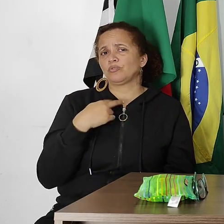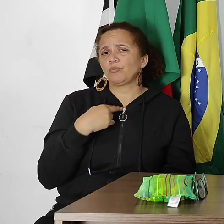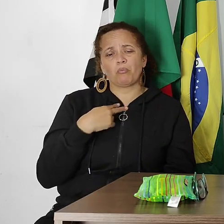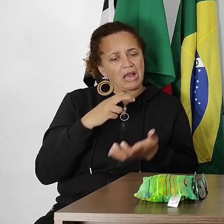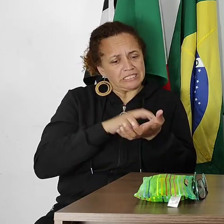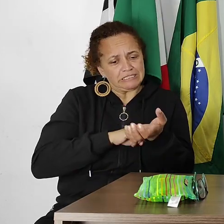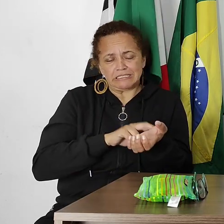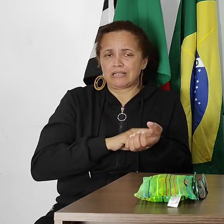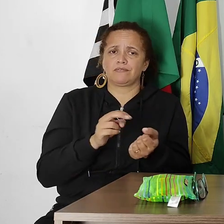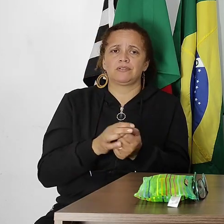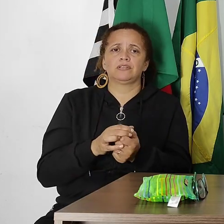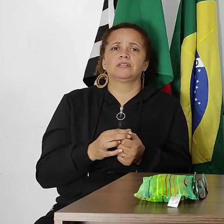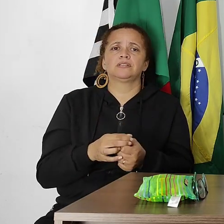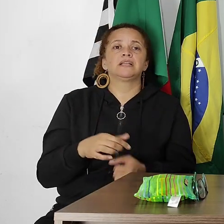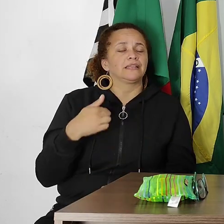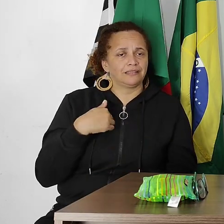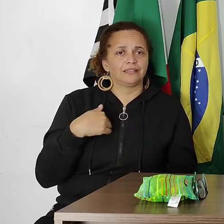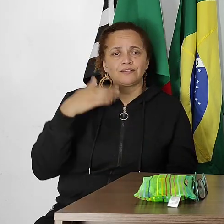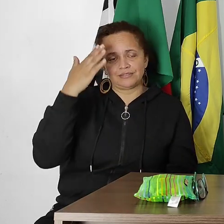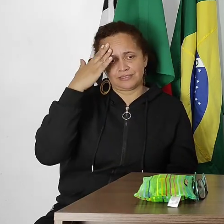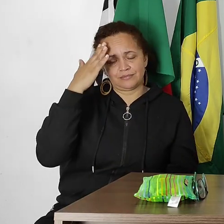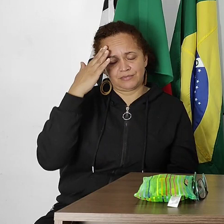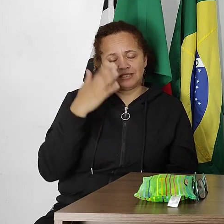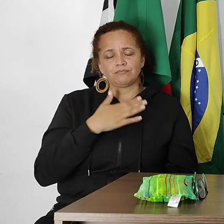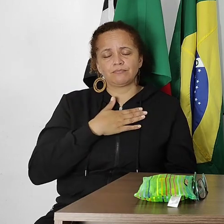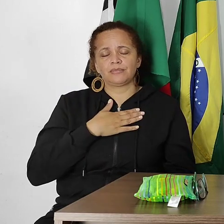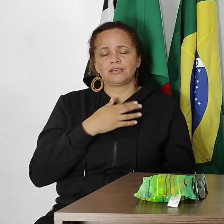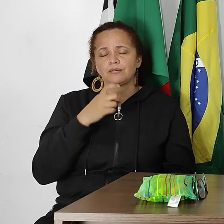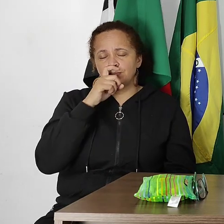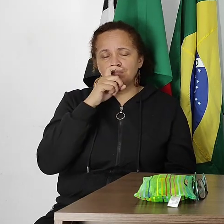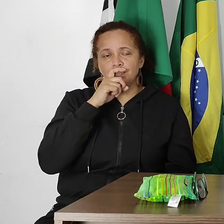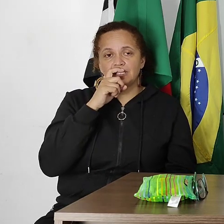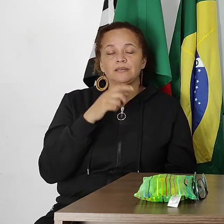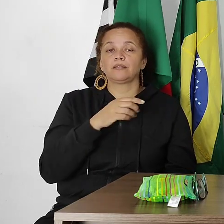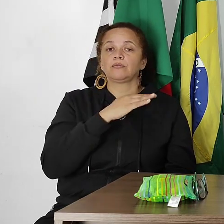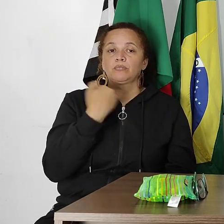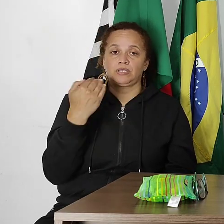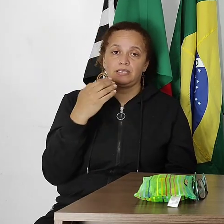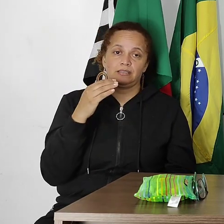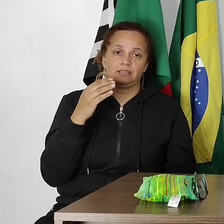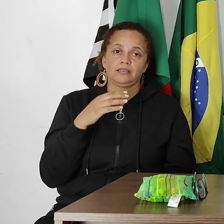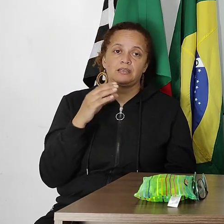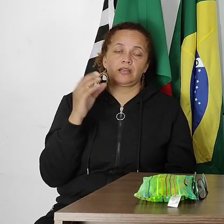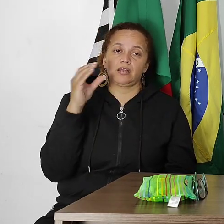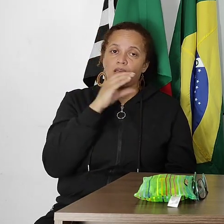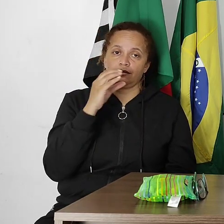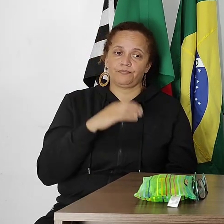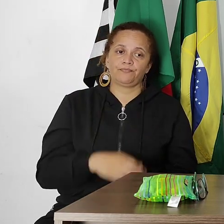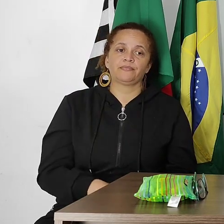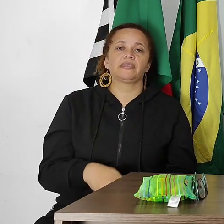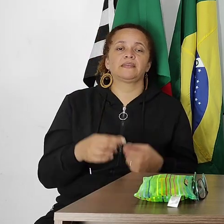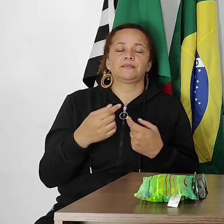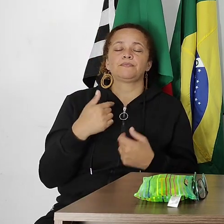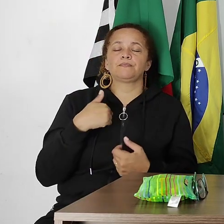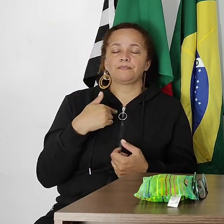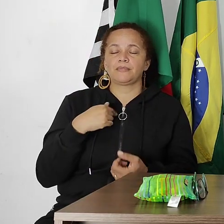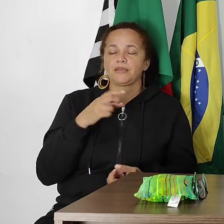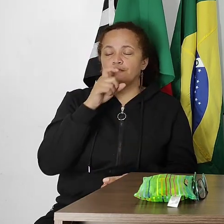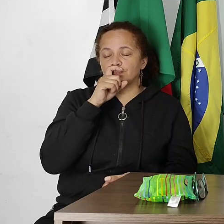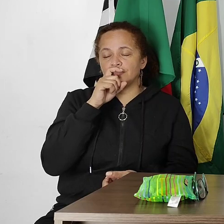né? E eu já sabia que meu pai não tinha muito tempo de vida. E o meu pai falava para mim assim, eu não quero morrer e ver vocês sem